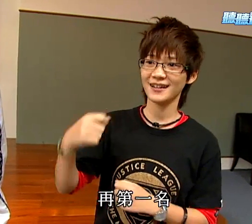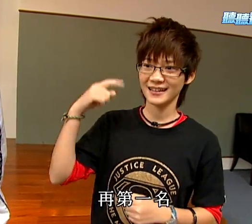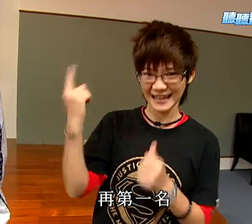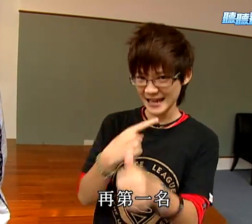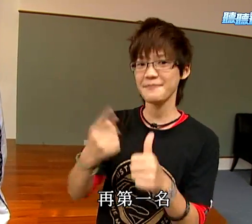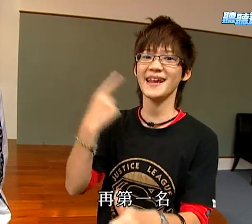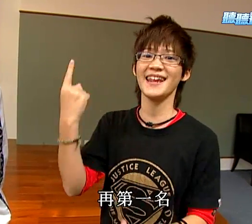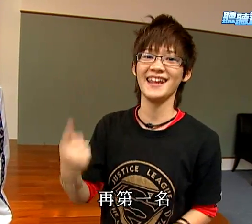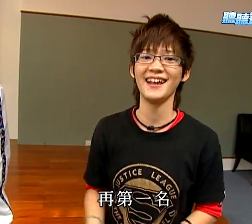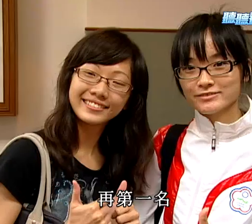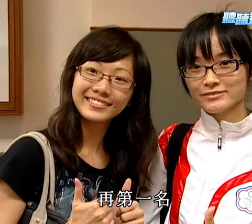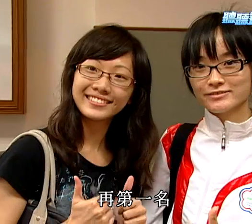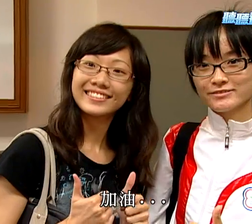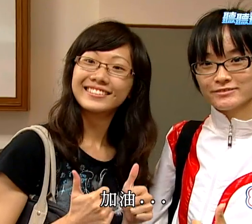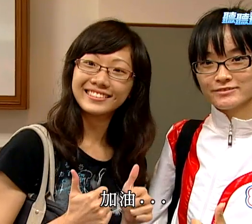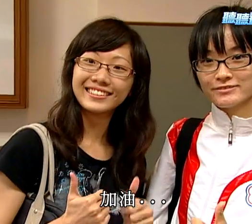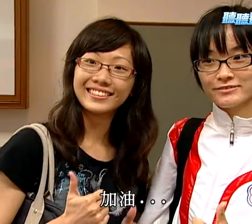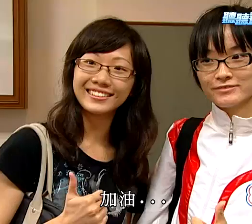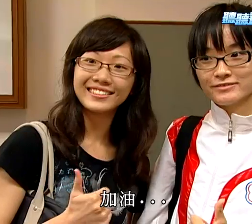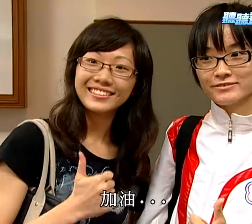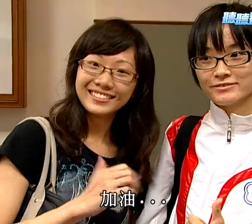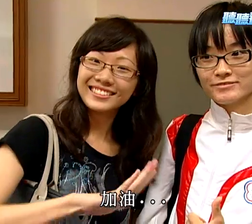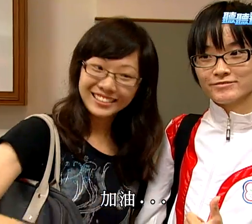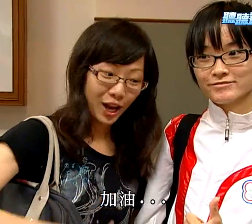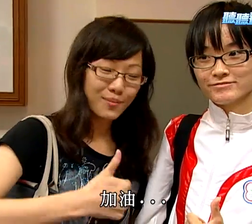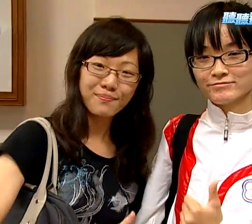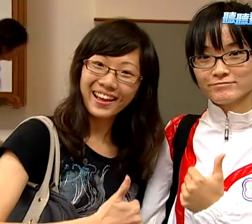第一名，加油加油！